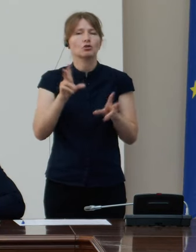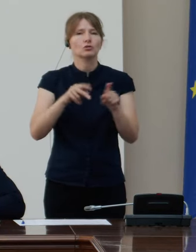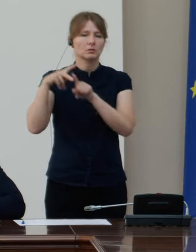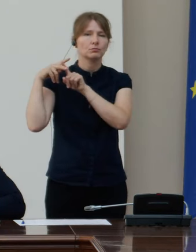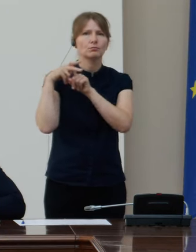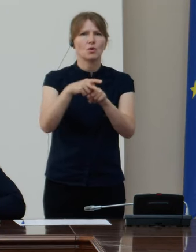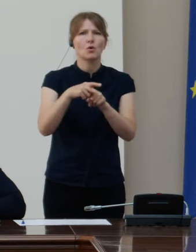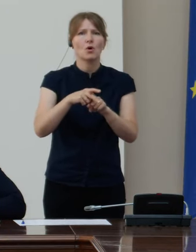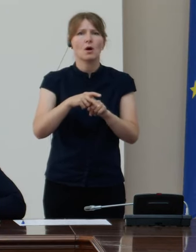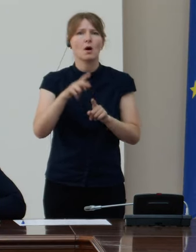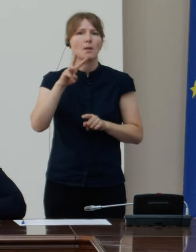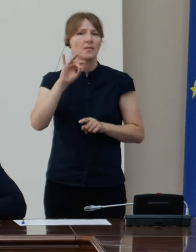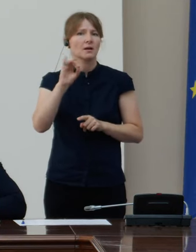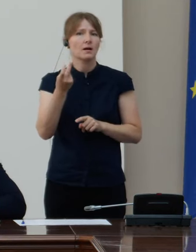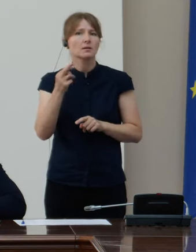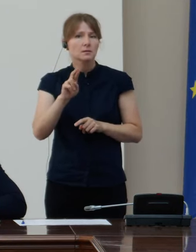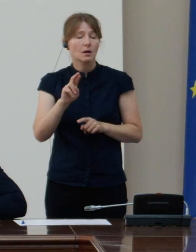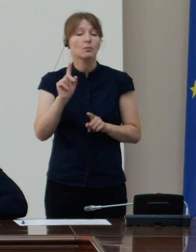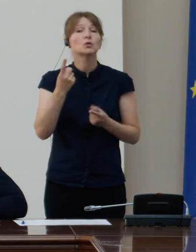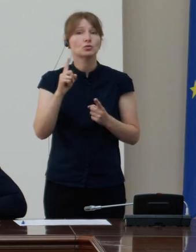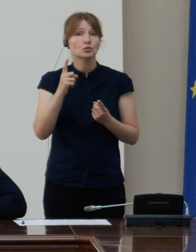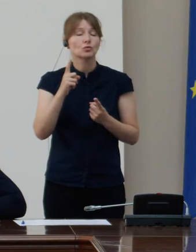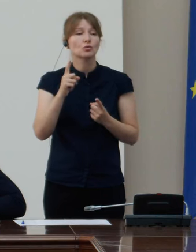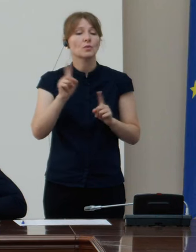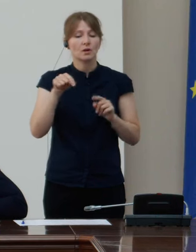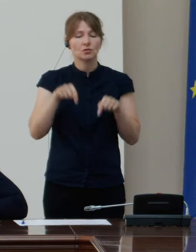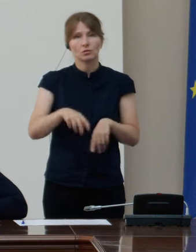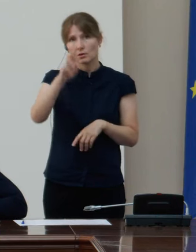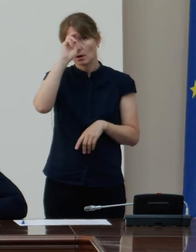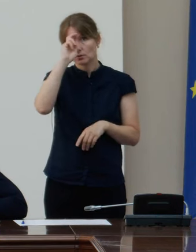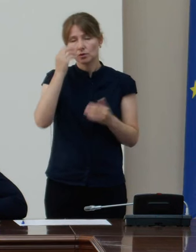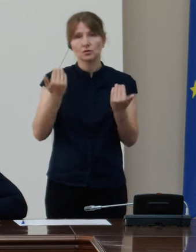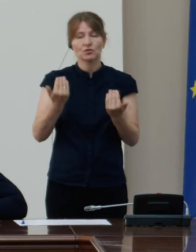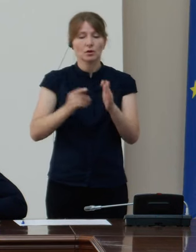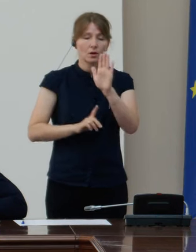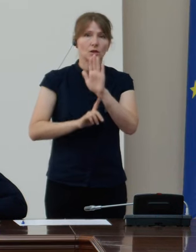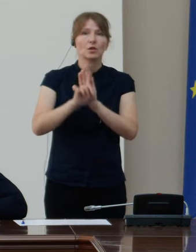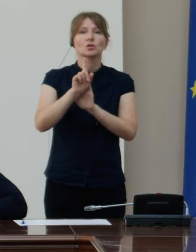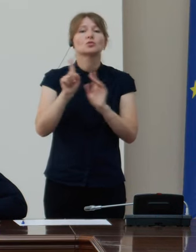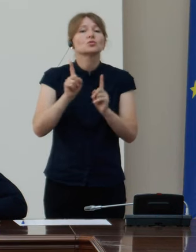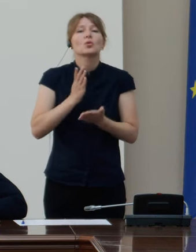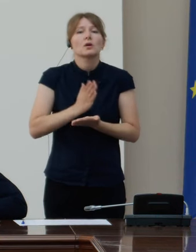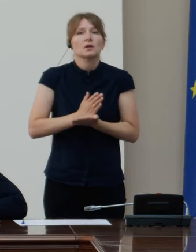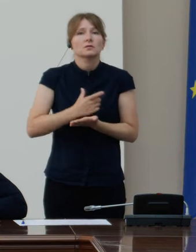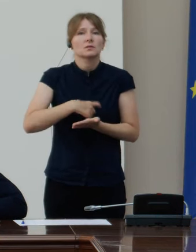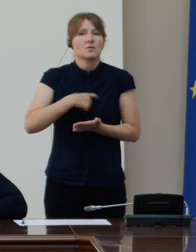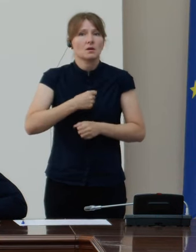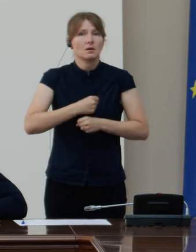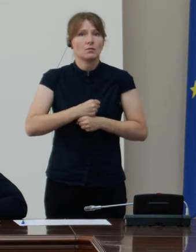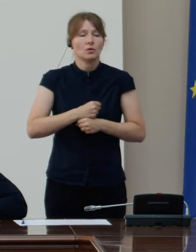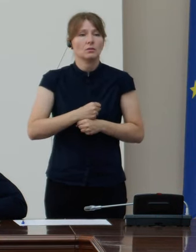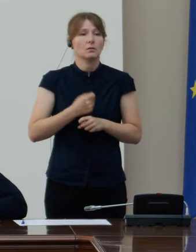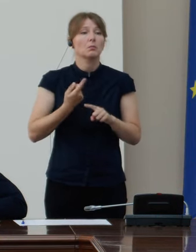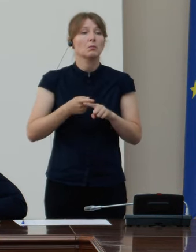acești oameni și înțelegem de ce statul astăzi a început cu ce are.